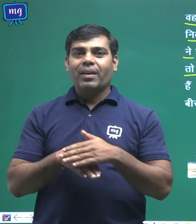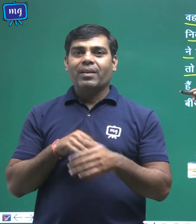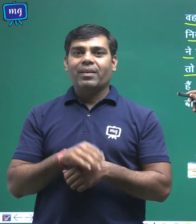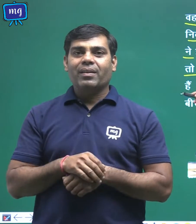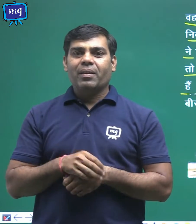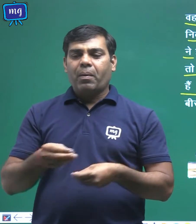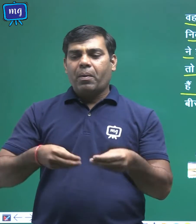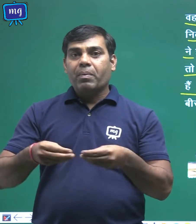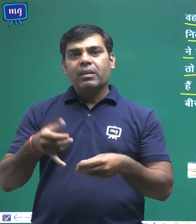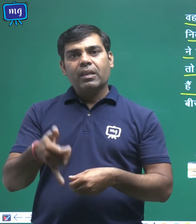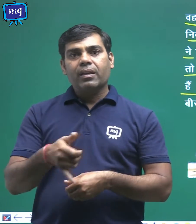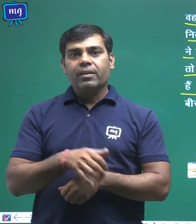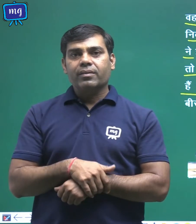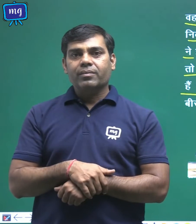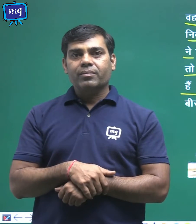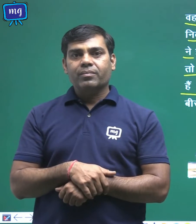बिकती है